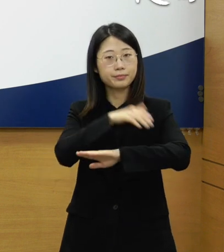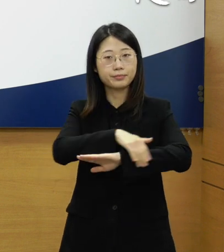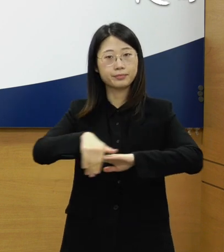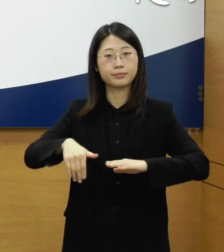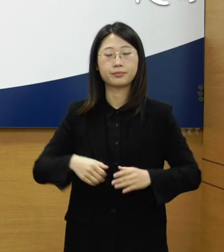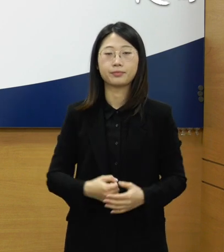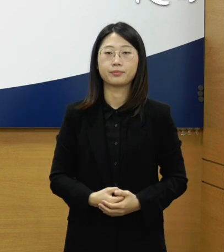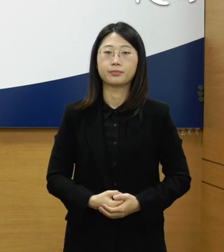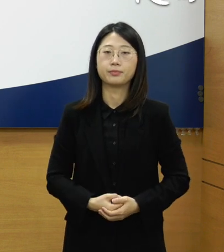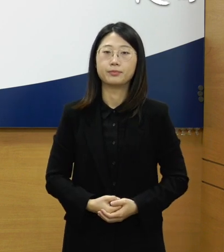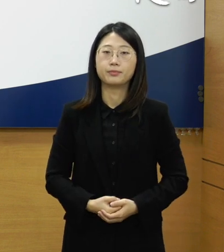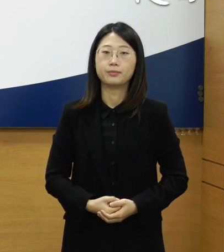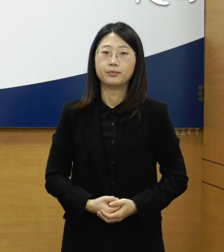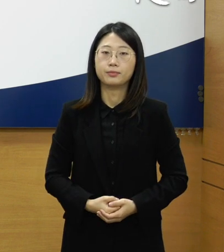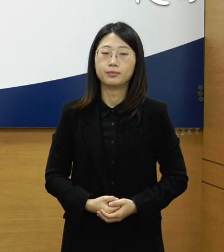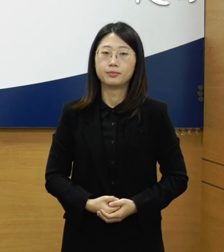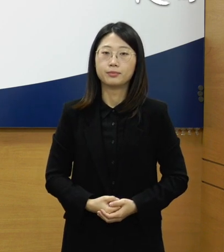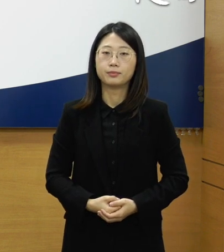계획입니다.